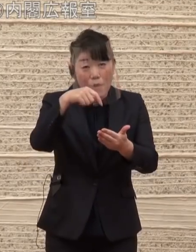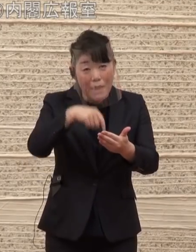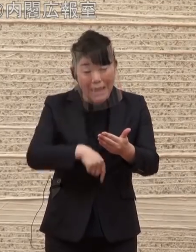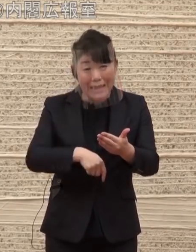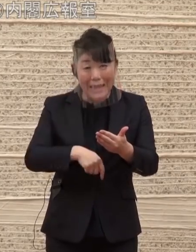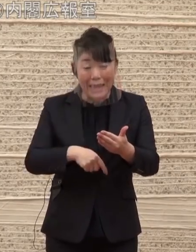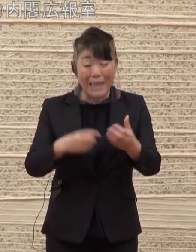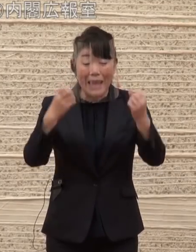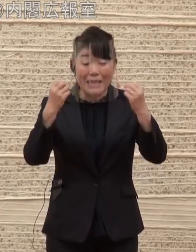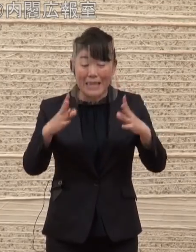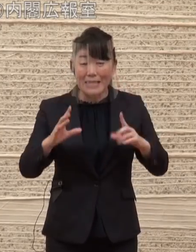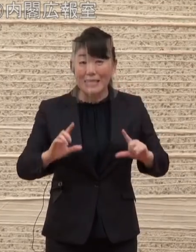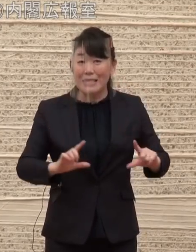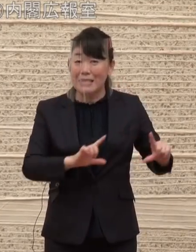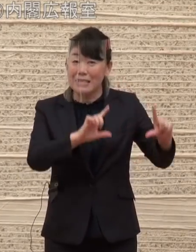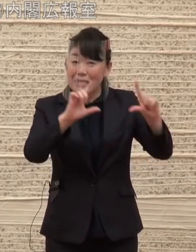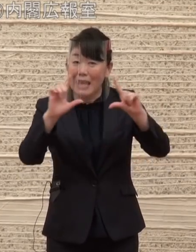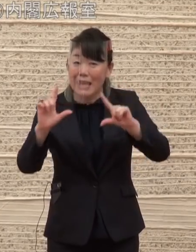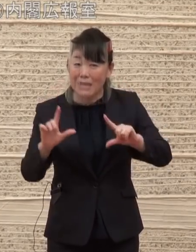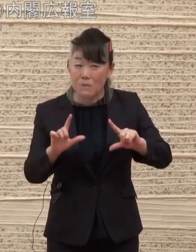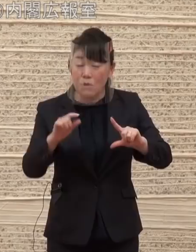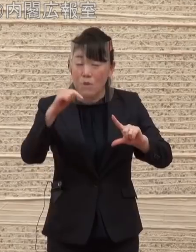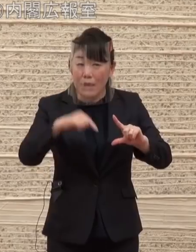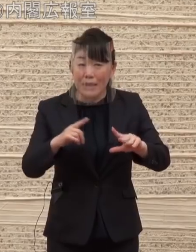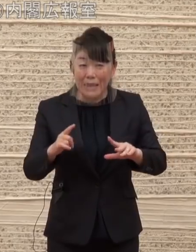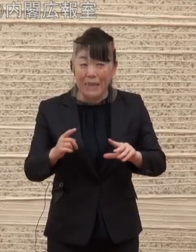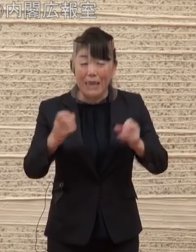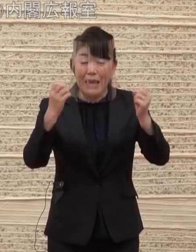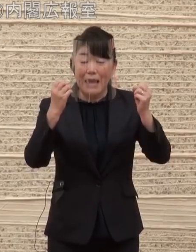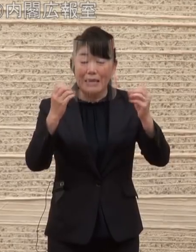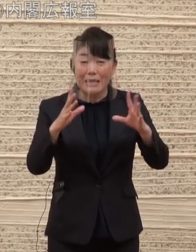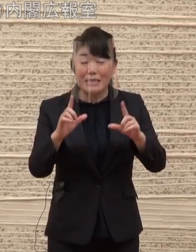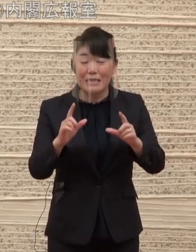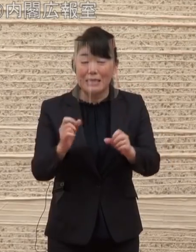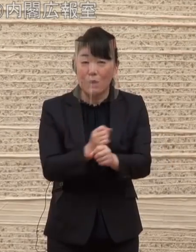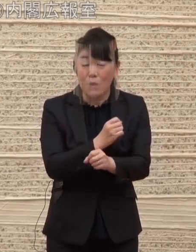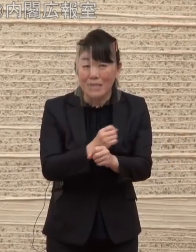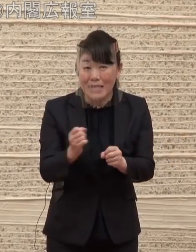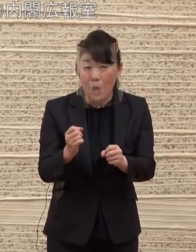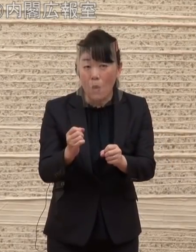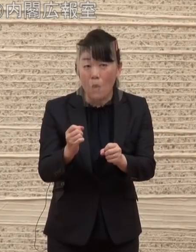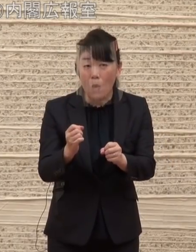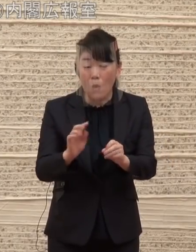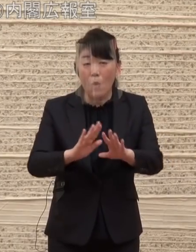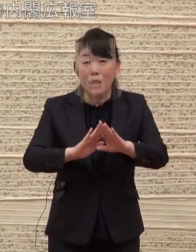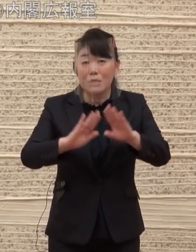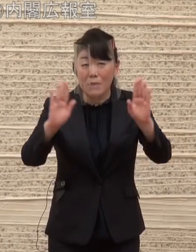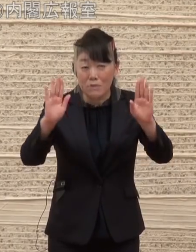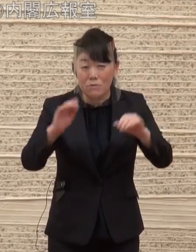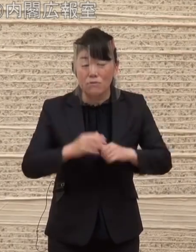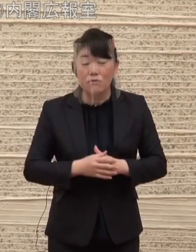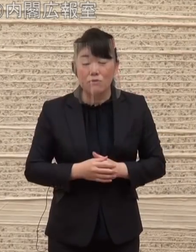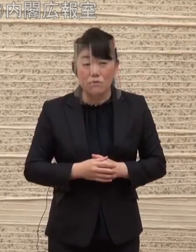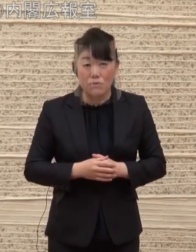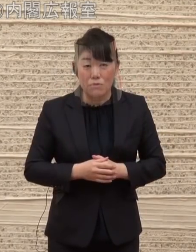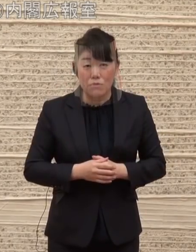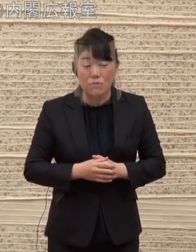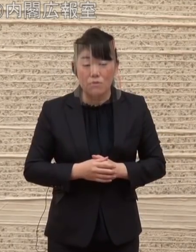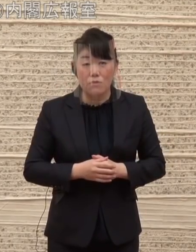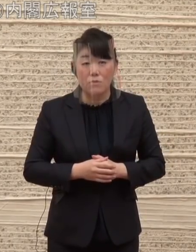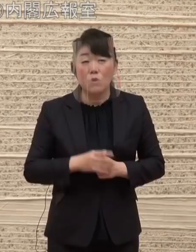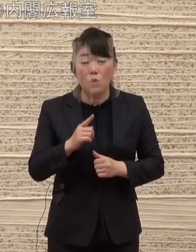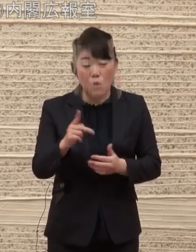に家の中での事業の再開様々な業態においてですねガイドラインが作れた釣られたその